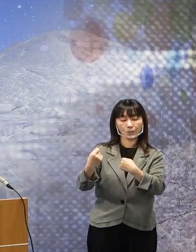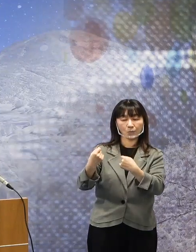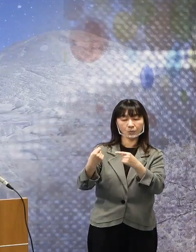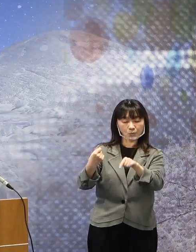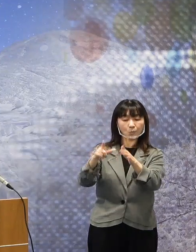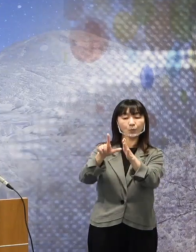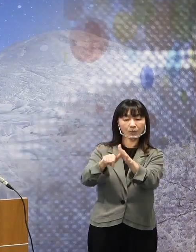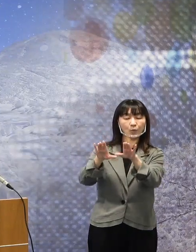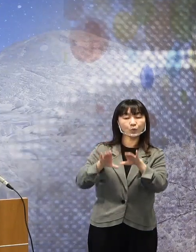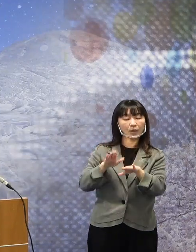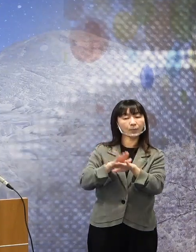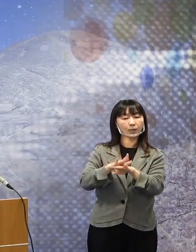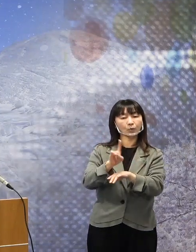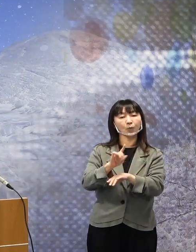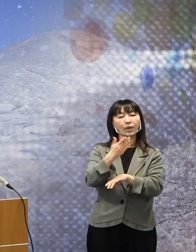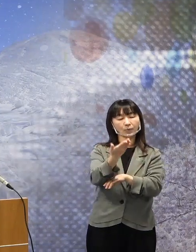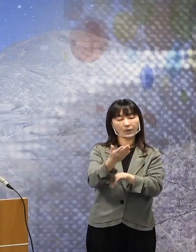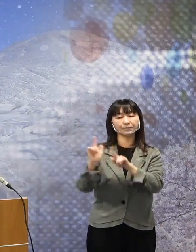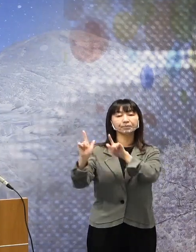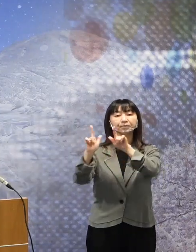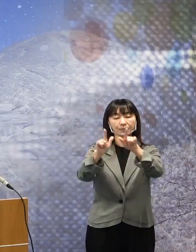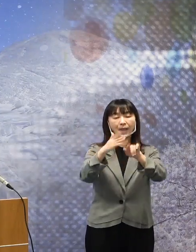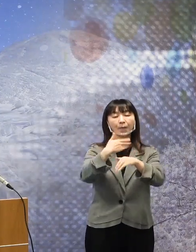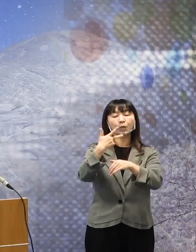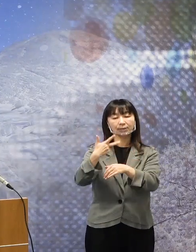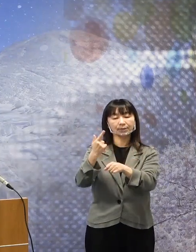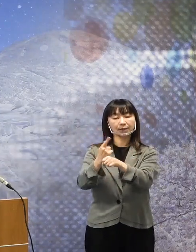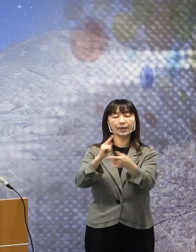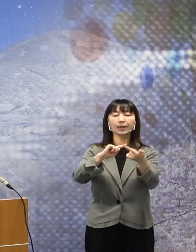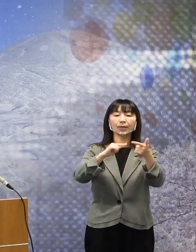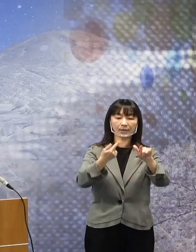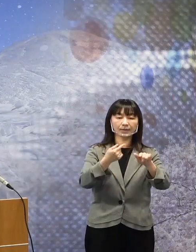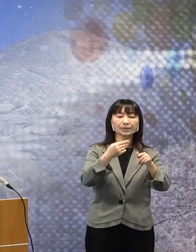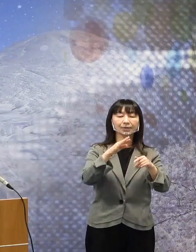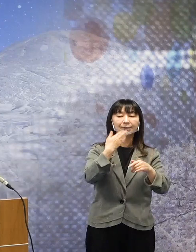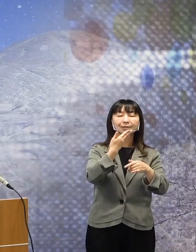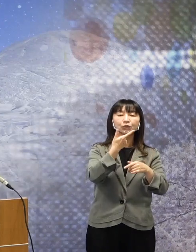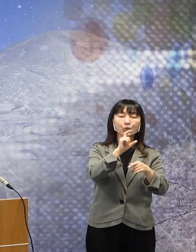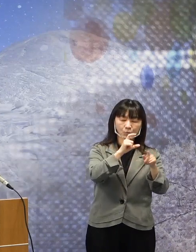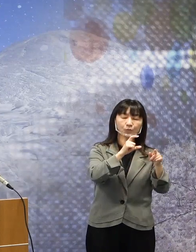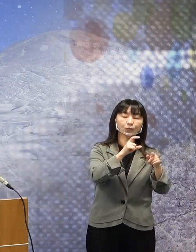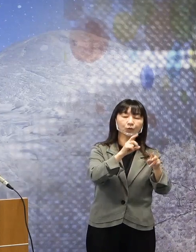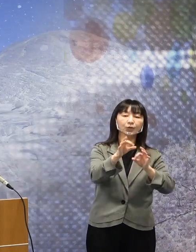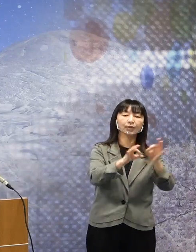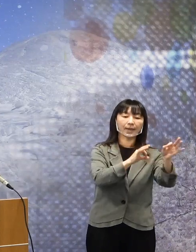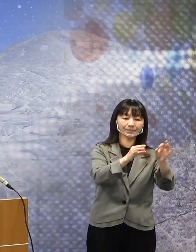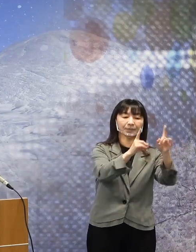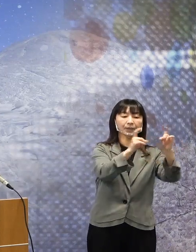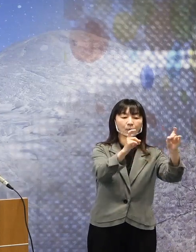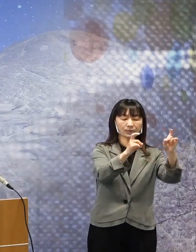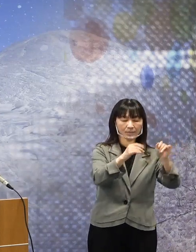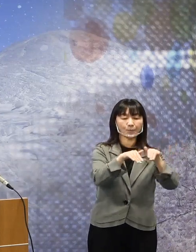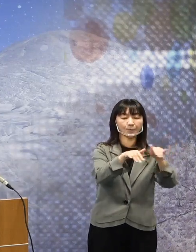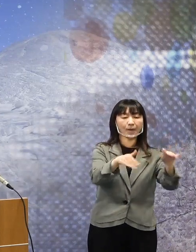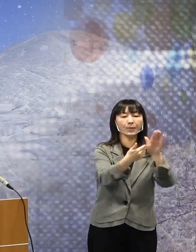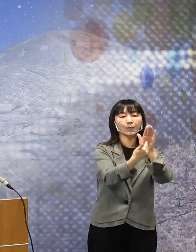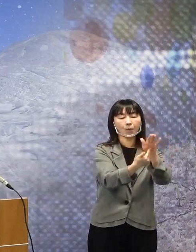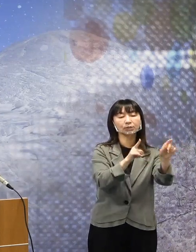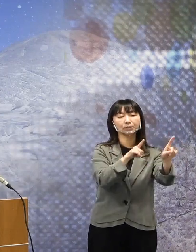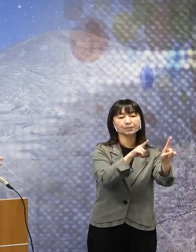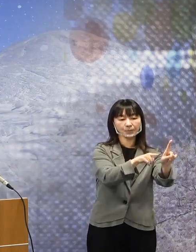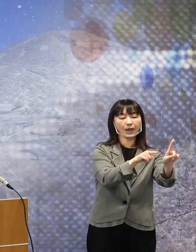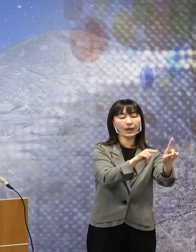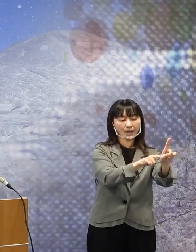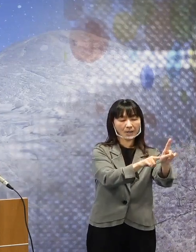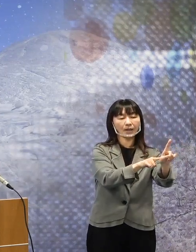いかがですか。 もちろん青森市のみならず全県的に飲食店はもちろん、弘前市での、まん延防止等重点措置ということ